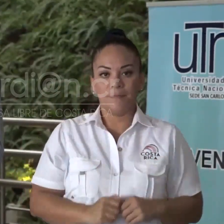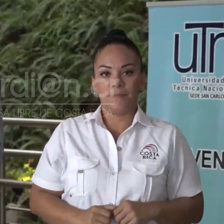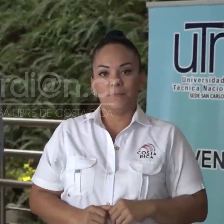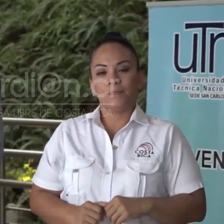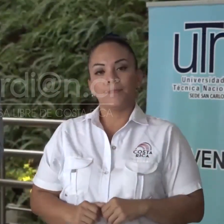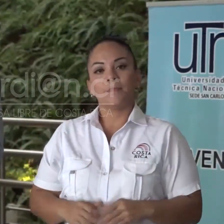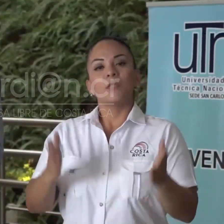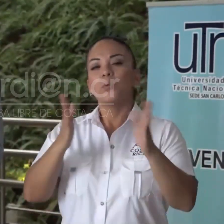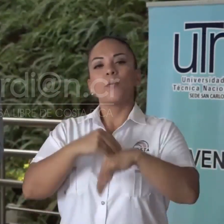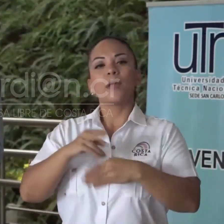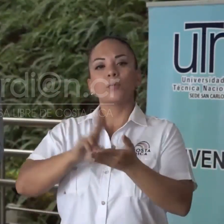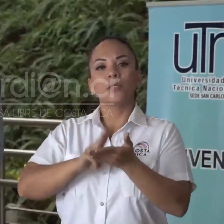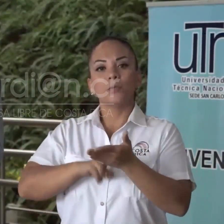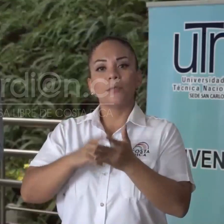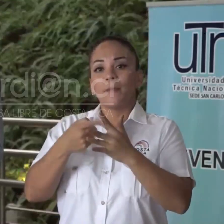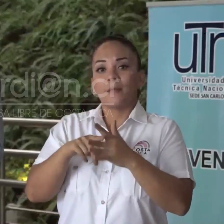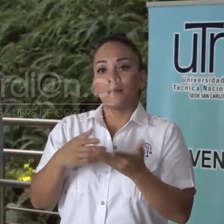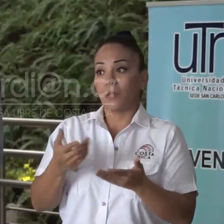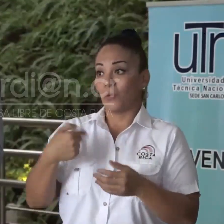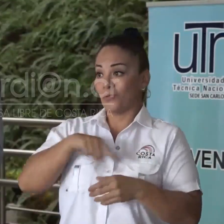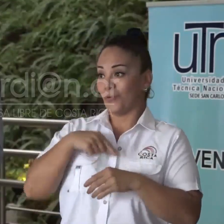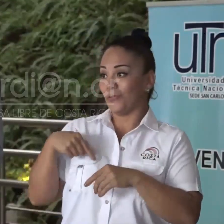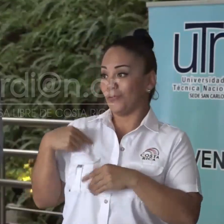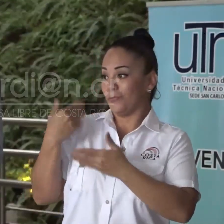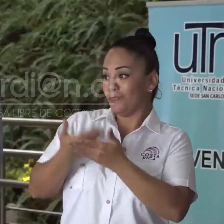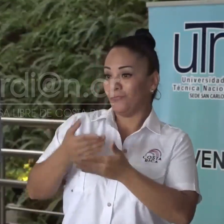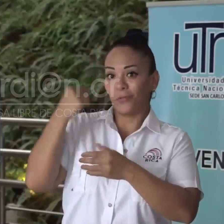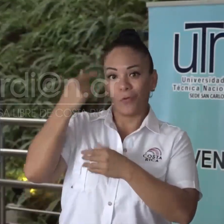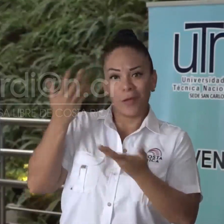No había contratos de mantenimiento cuando nosotros llegamos.